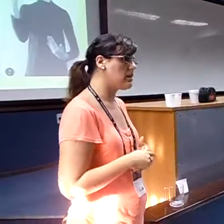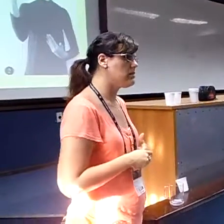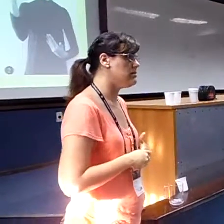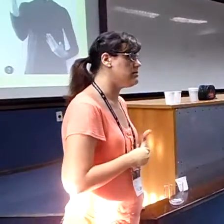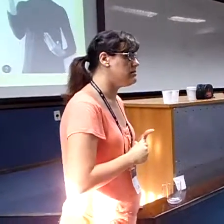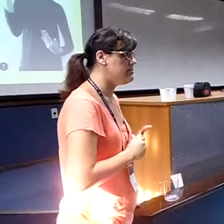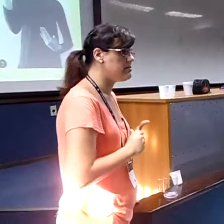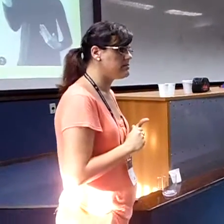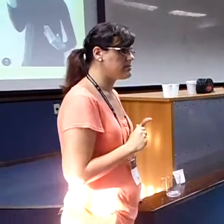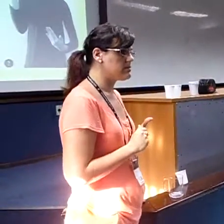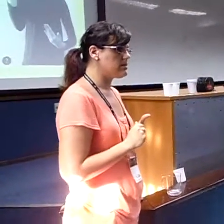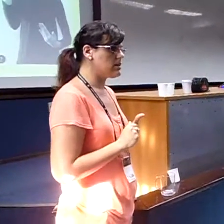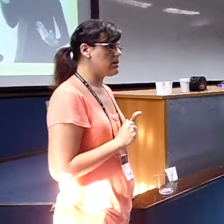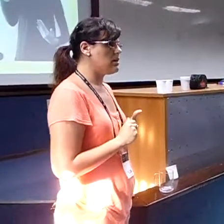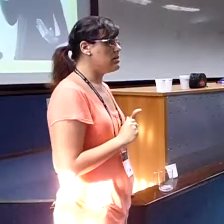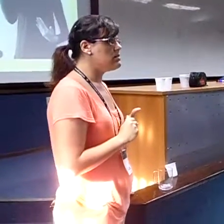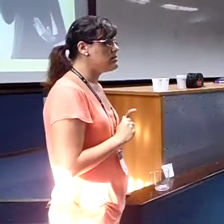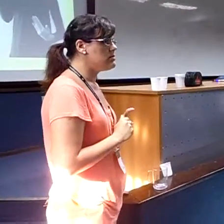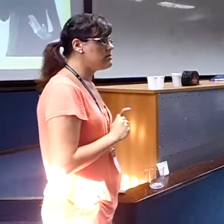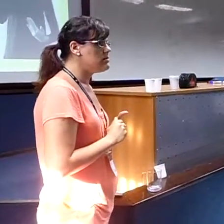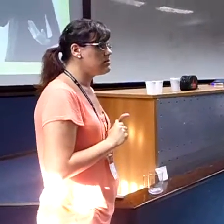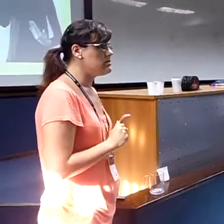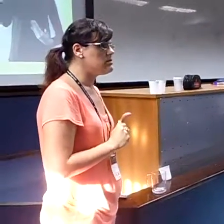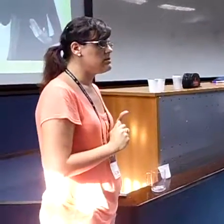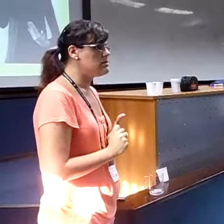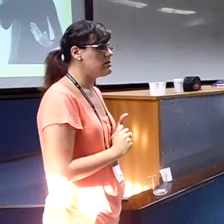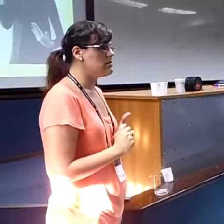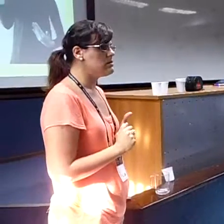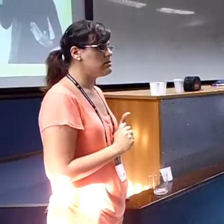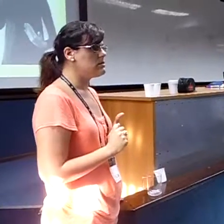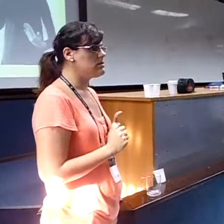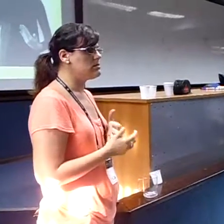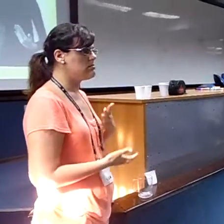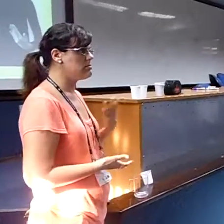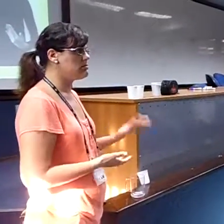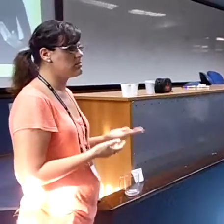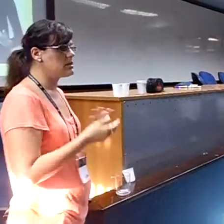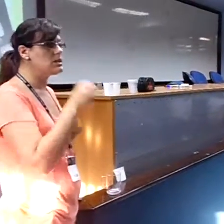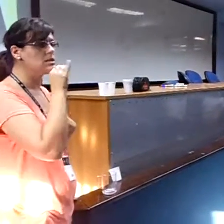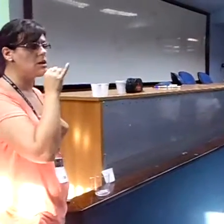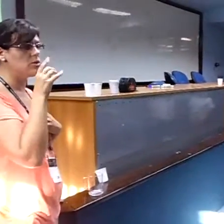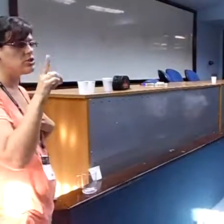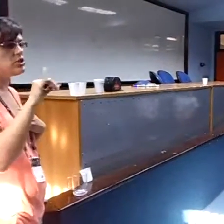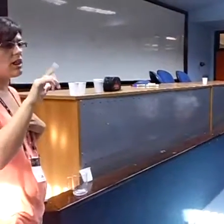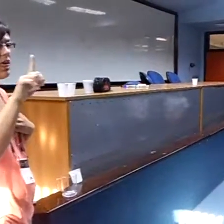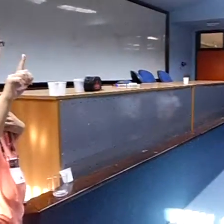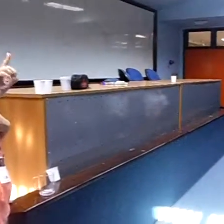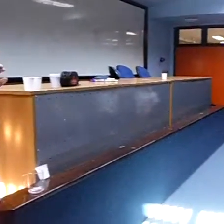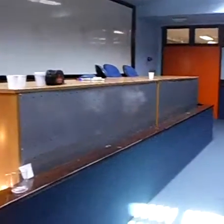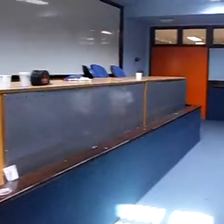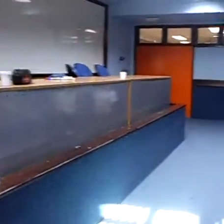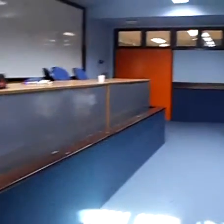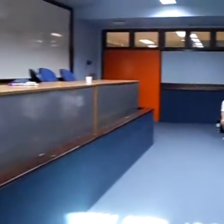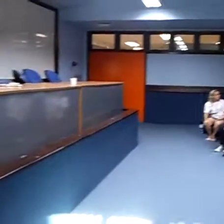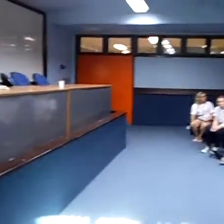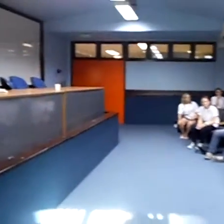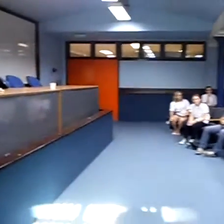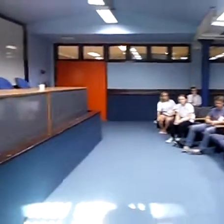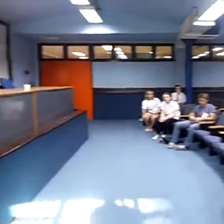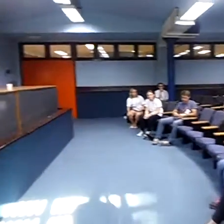um tem o seu jeito de sinalizar, então essa imersão é uma coisa interessante. Então, nós temos